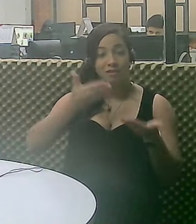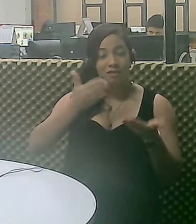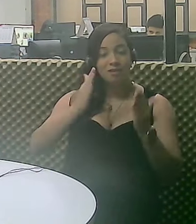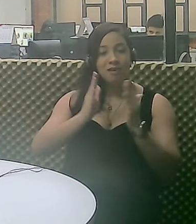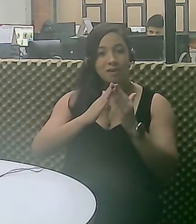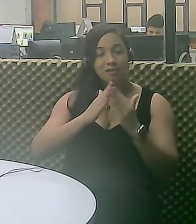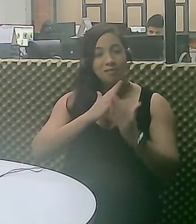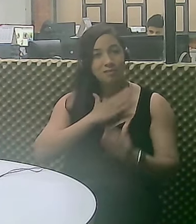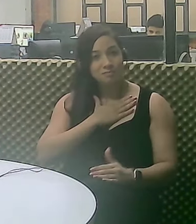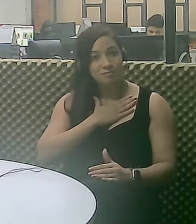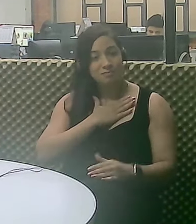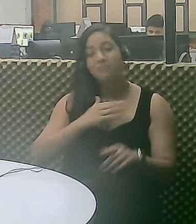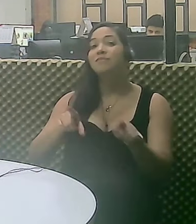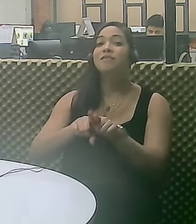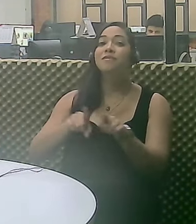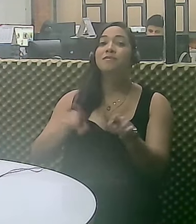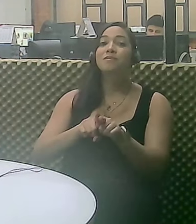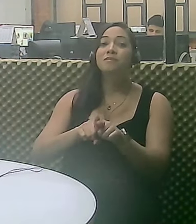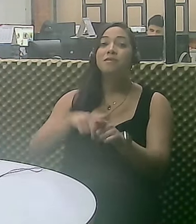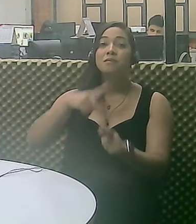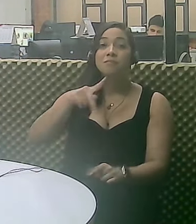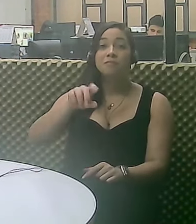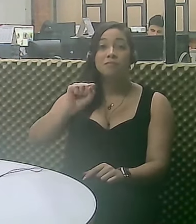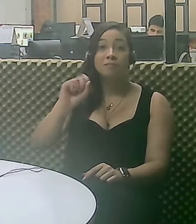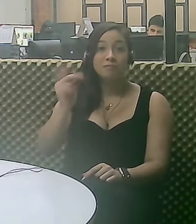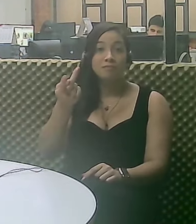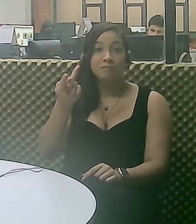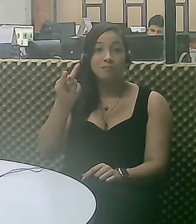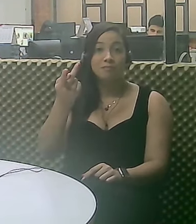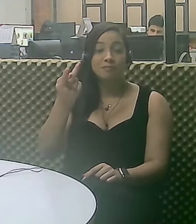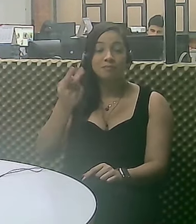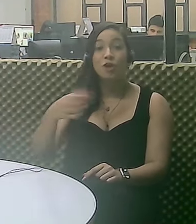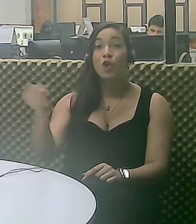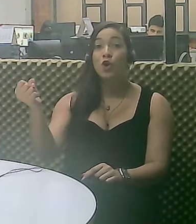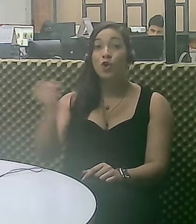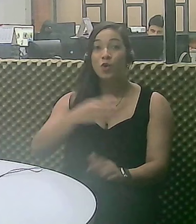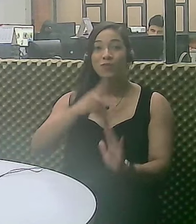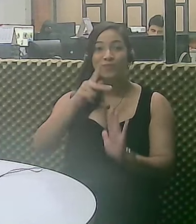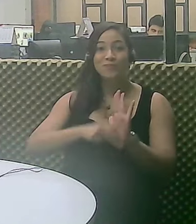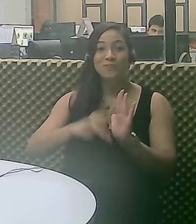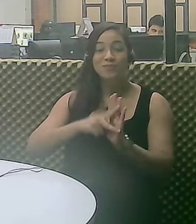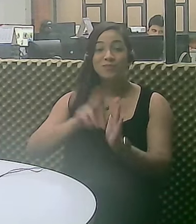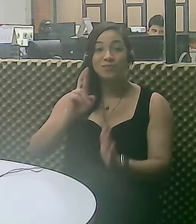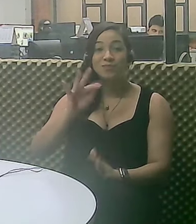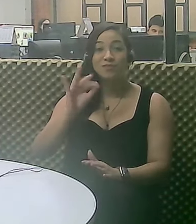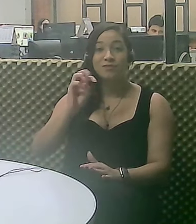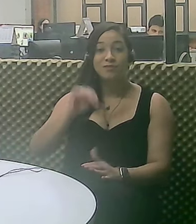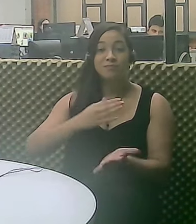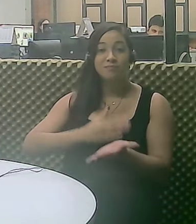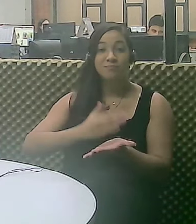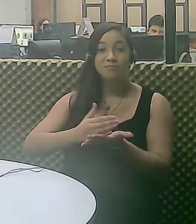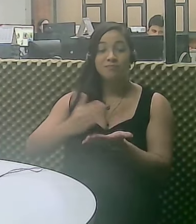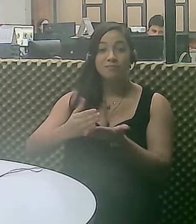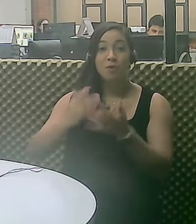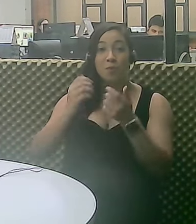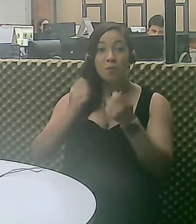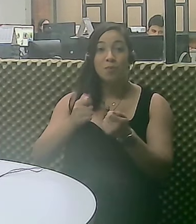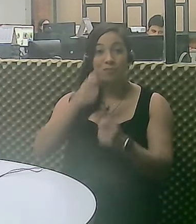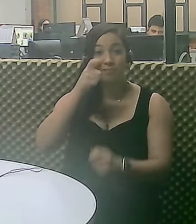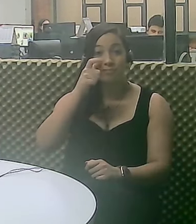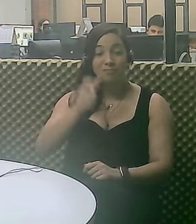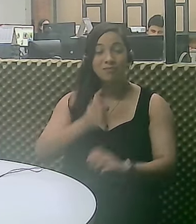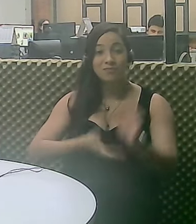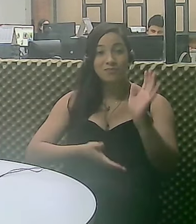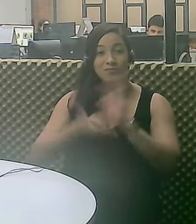Entre a Casa é Minha e PSH. A adesão ao novo programa de refinanciamento pode ser feita pelos